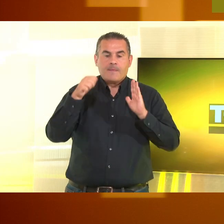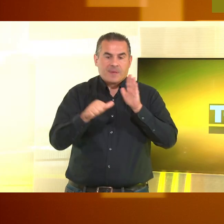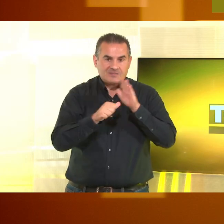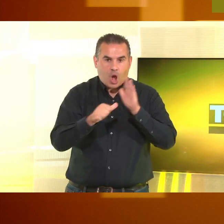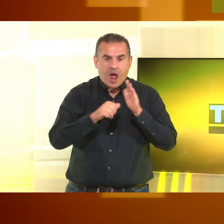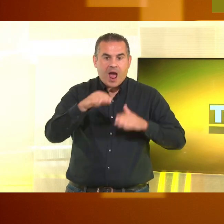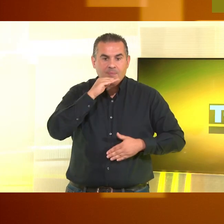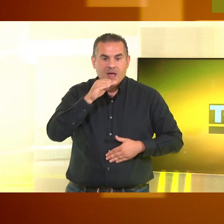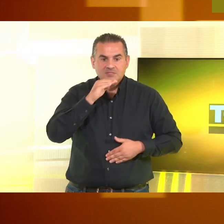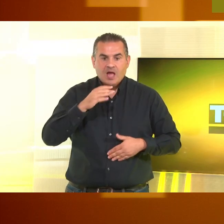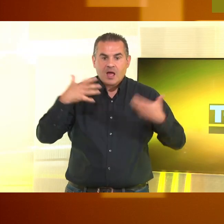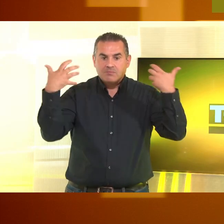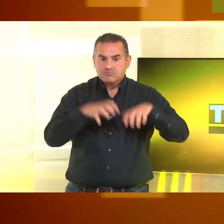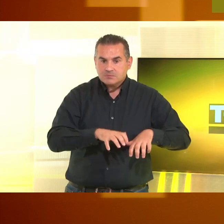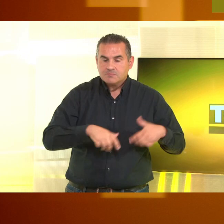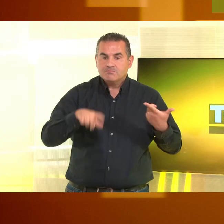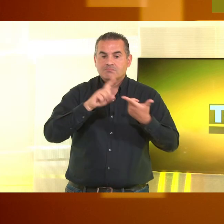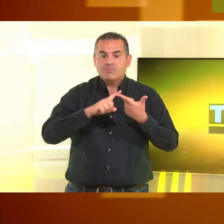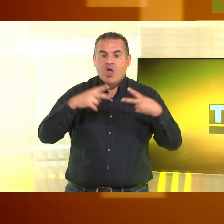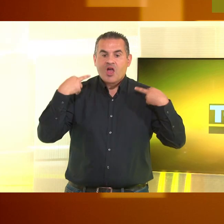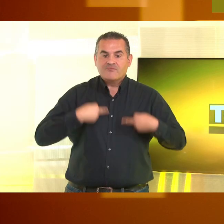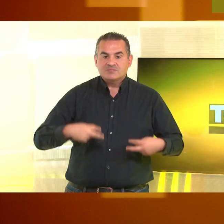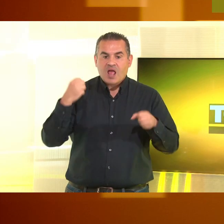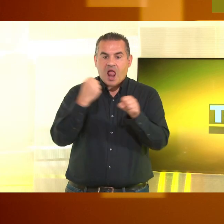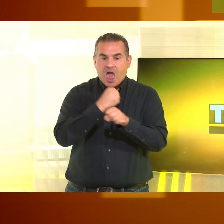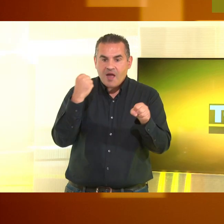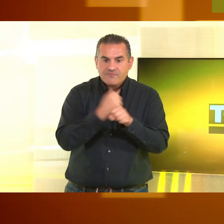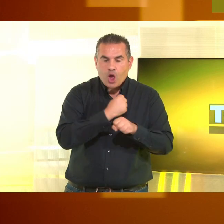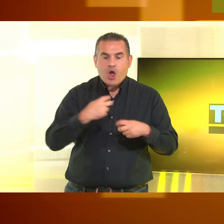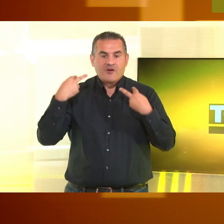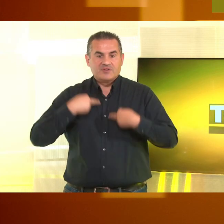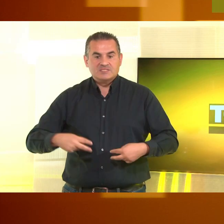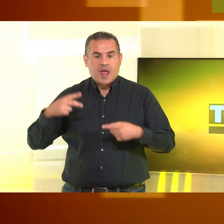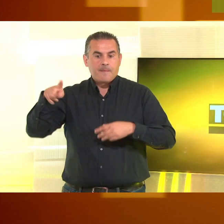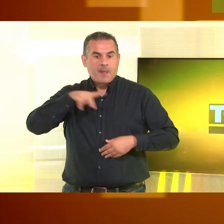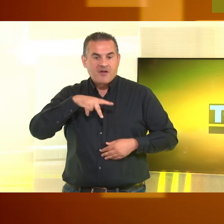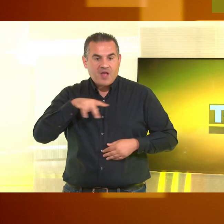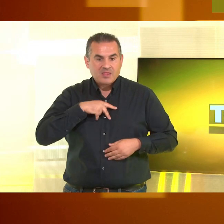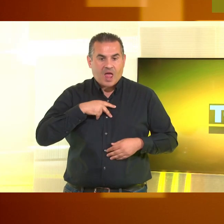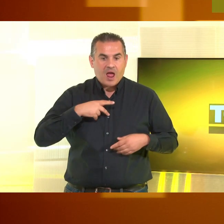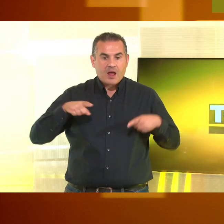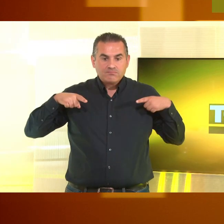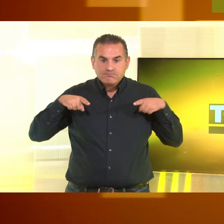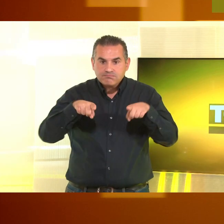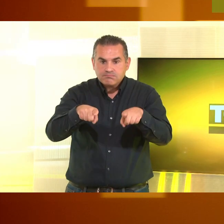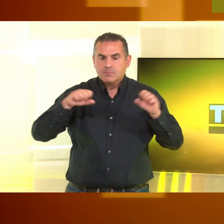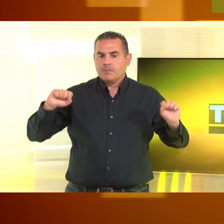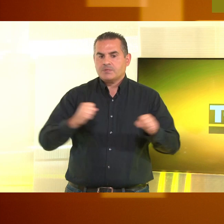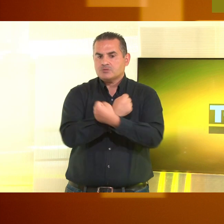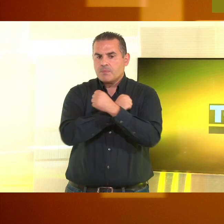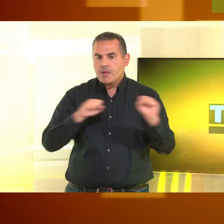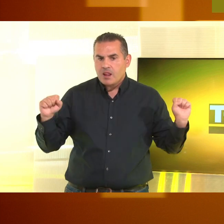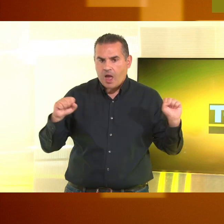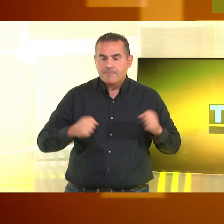soddisfacente. Occorre risolvere tutta una serie di problematiche che stanno portando a far considerare le professioni sanitarie non attrattive per le